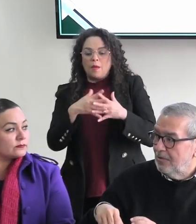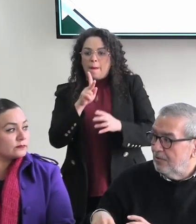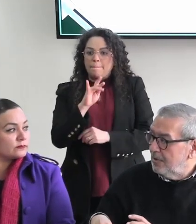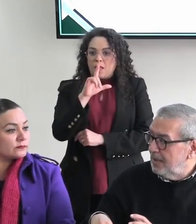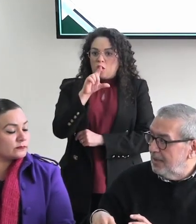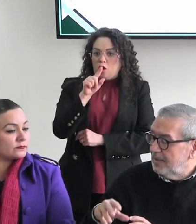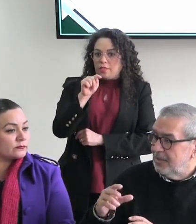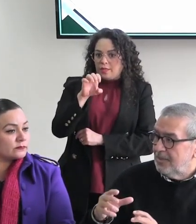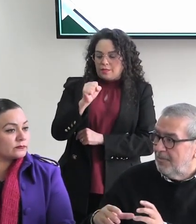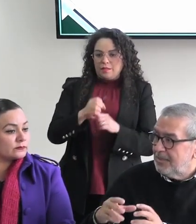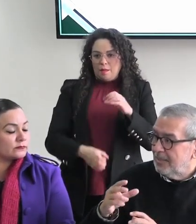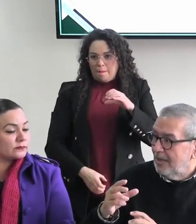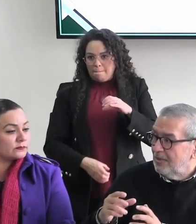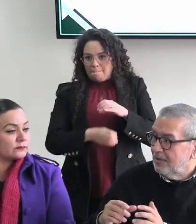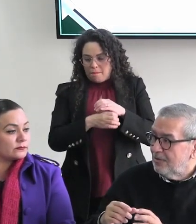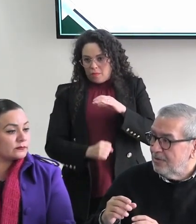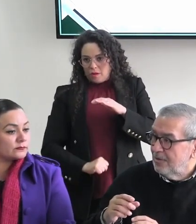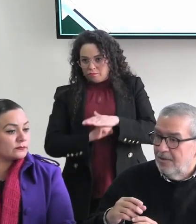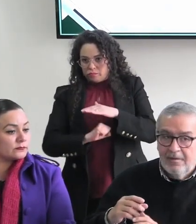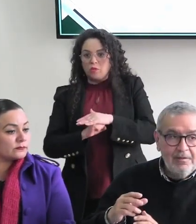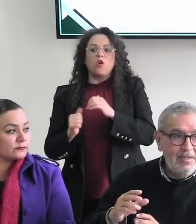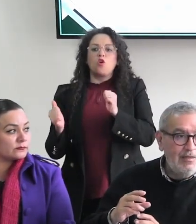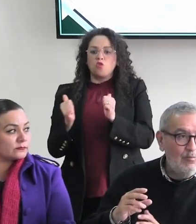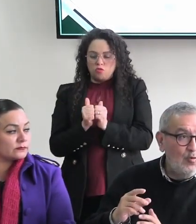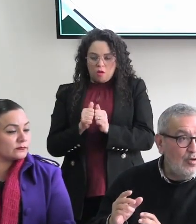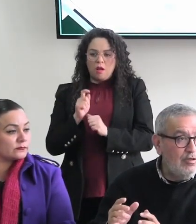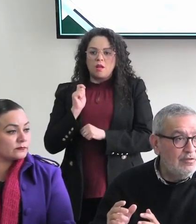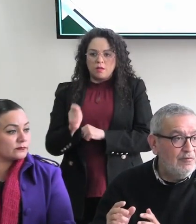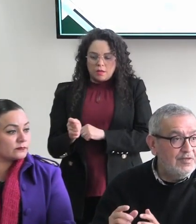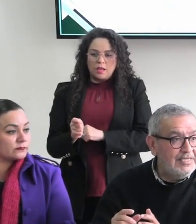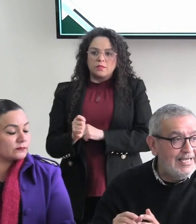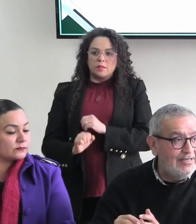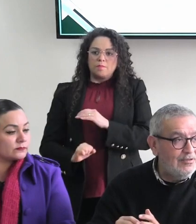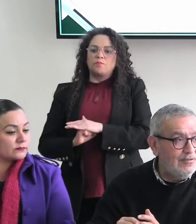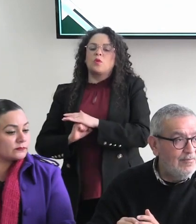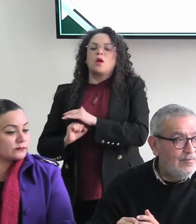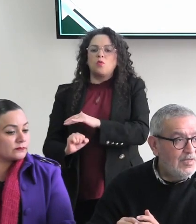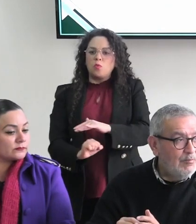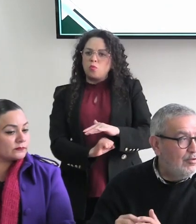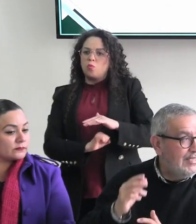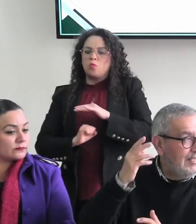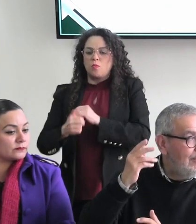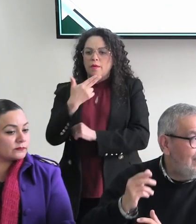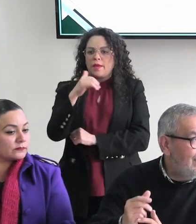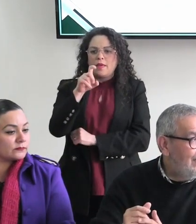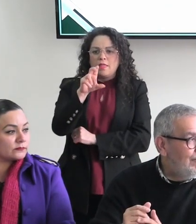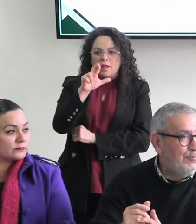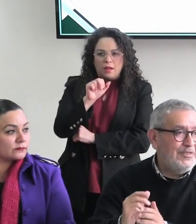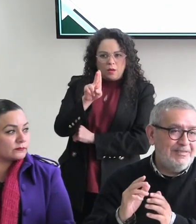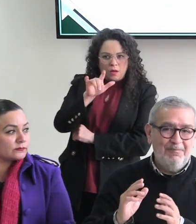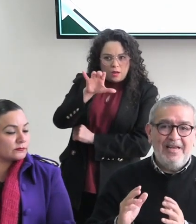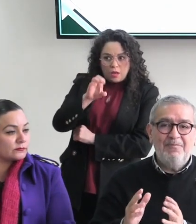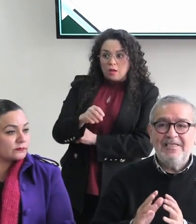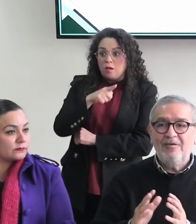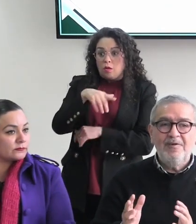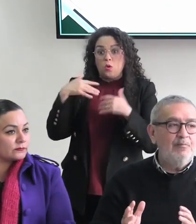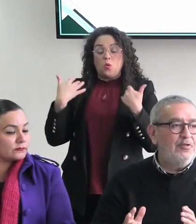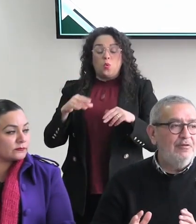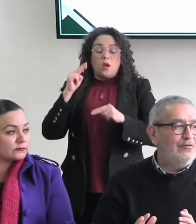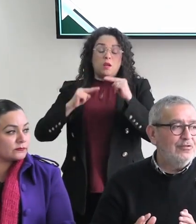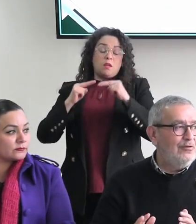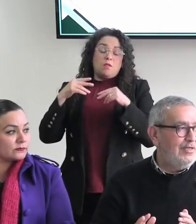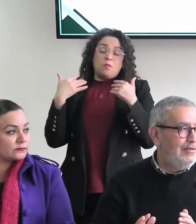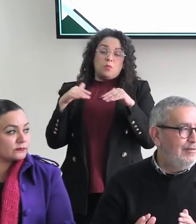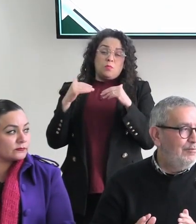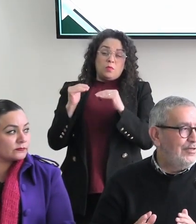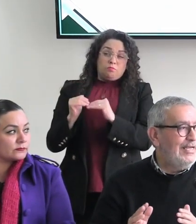pilotes con sistemas hidráulicos muy sofisticados, porque si no, para empezar no hubieran